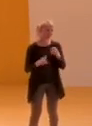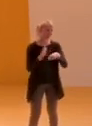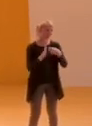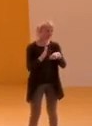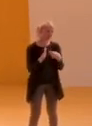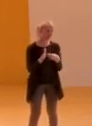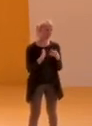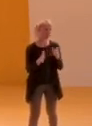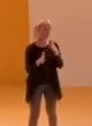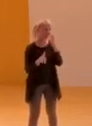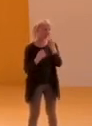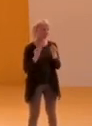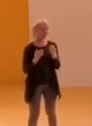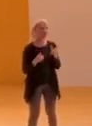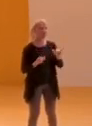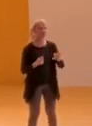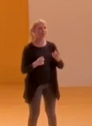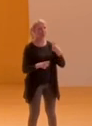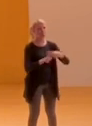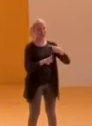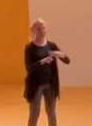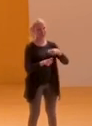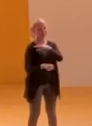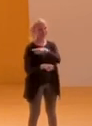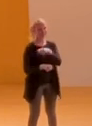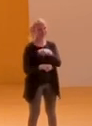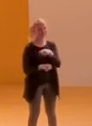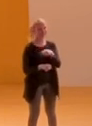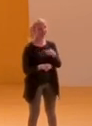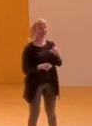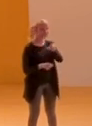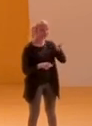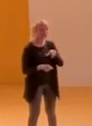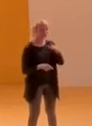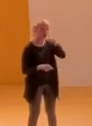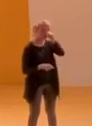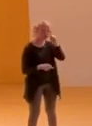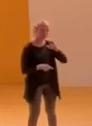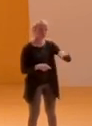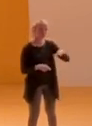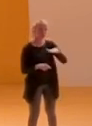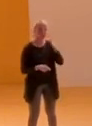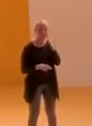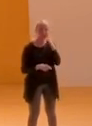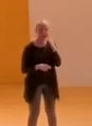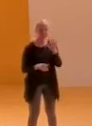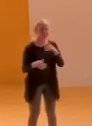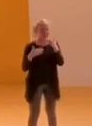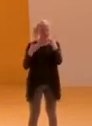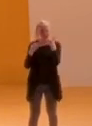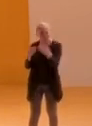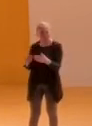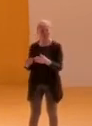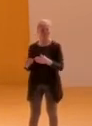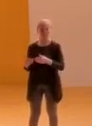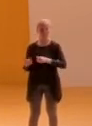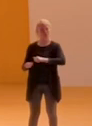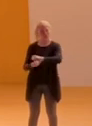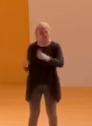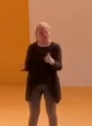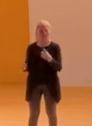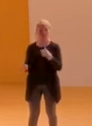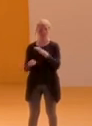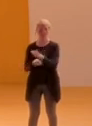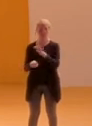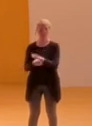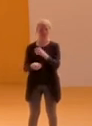przedstawione jako coś pozytywnego i nawet Mieszkańcy są a może nawet by byli wdzięczni na początku że świetnie Możemy te kamienie